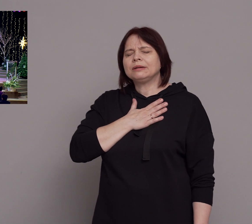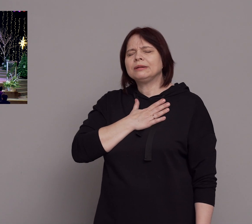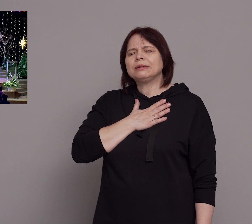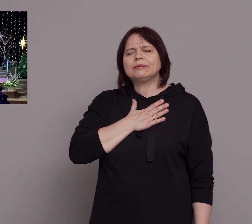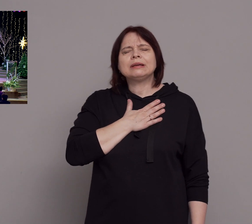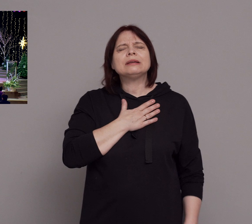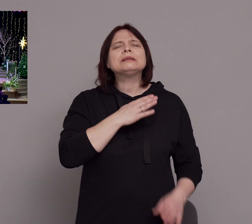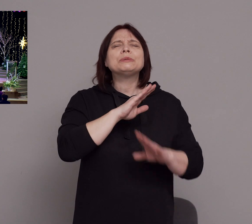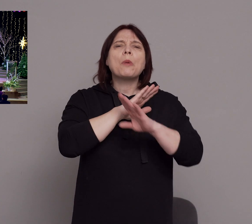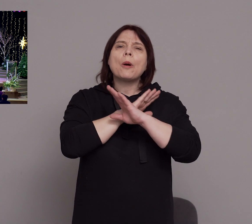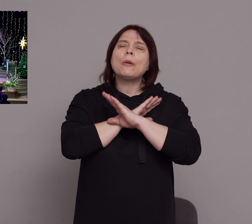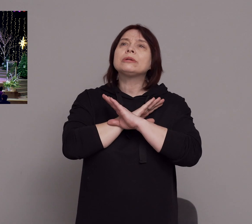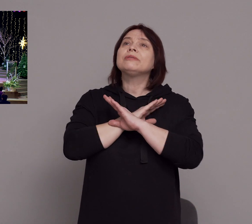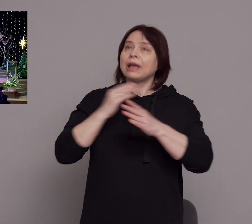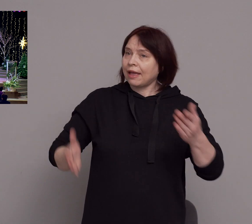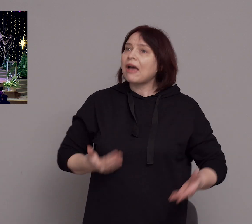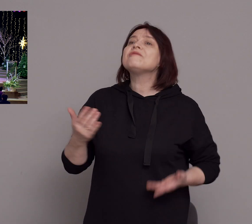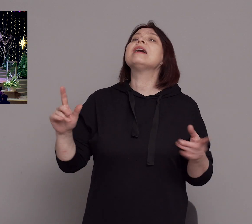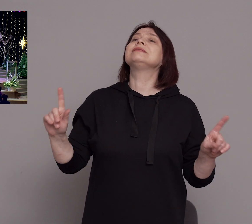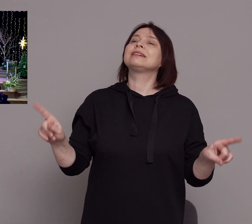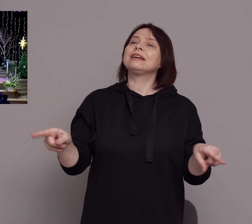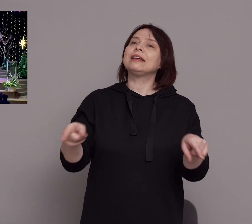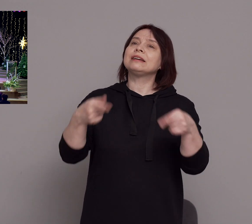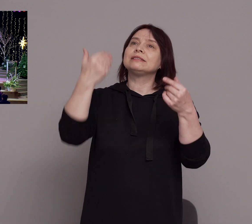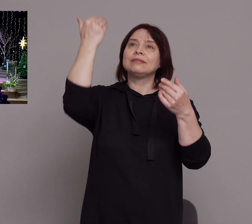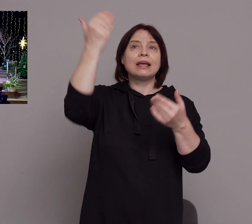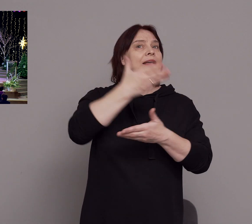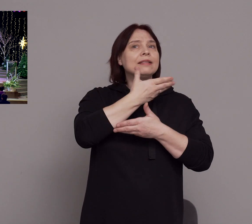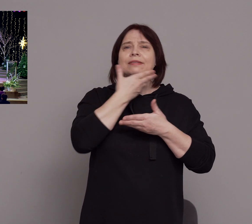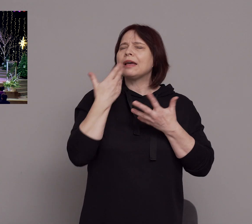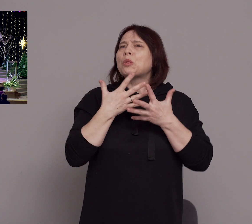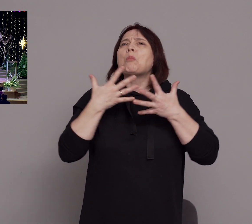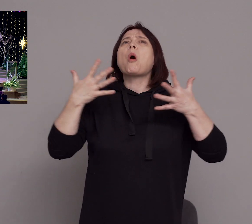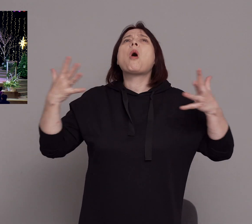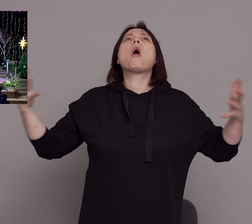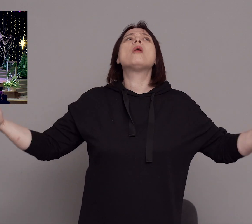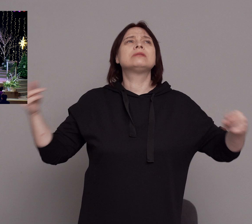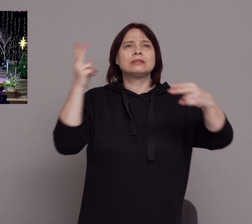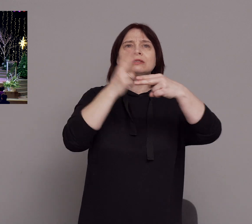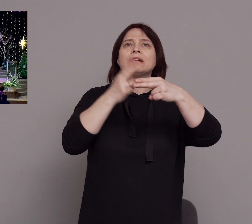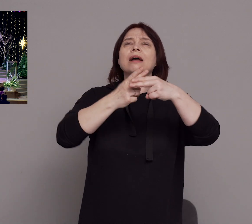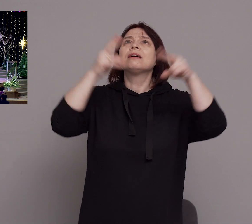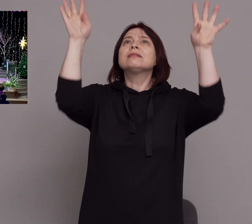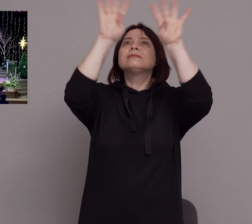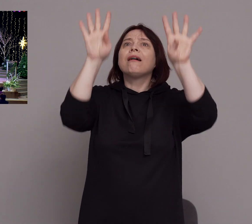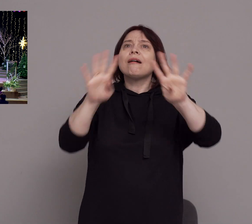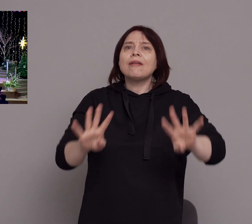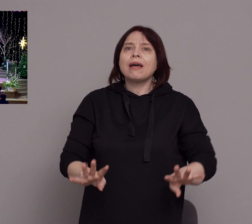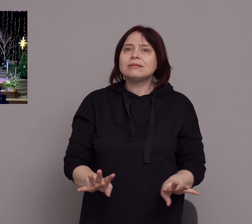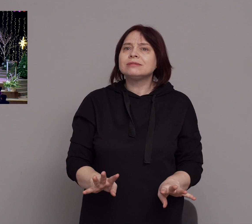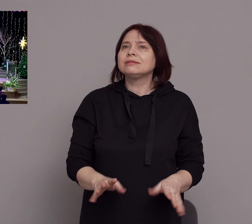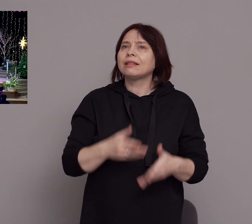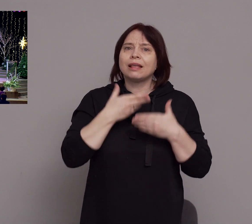из мертвых воскрес ты. Нет больше завесы,